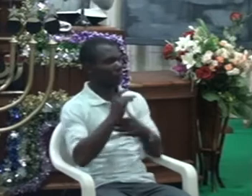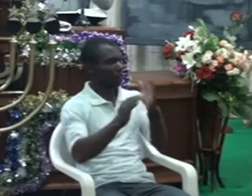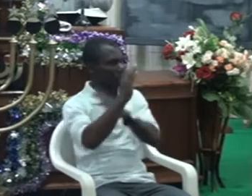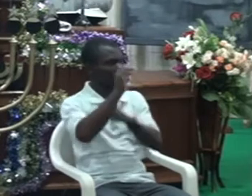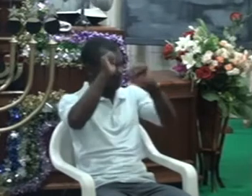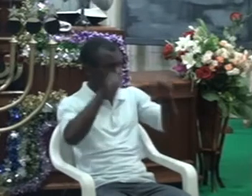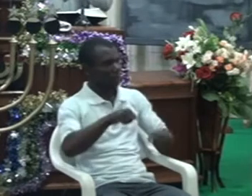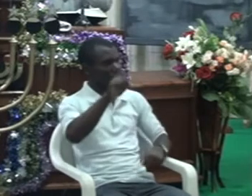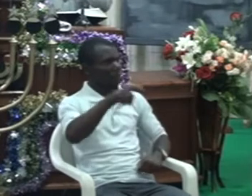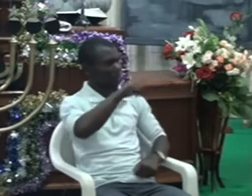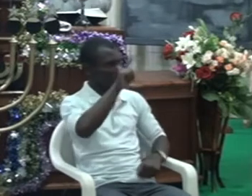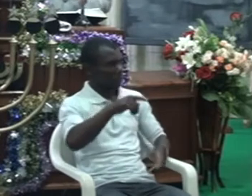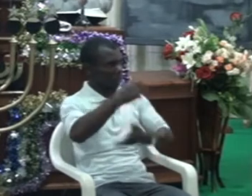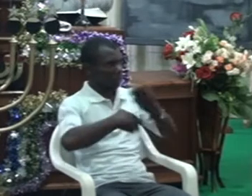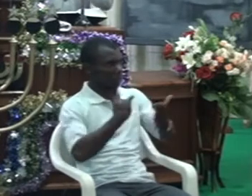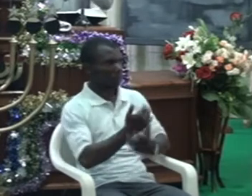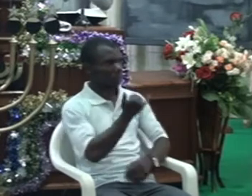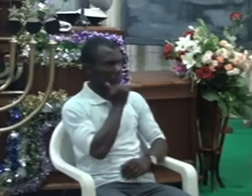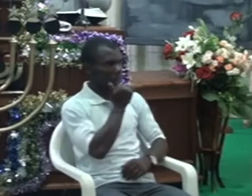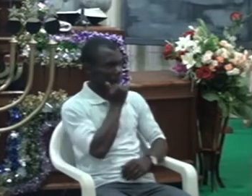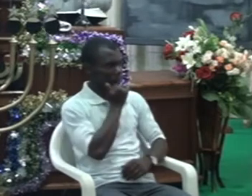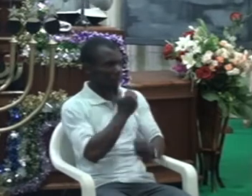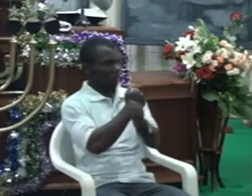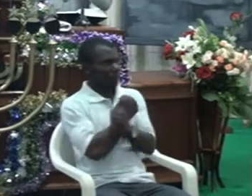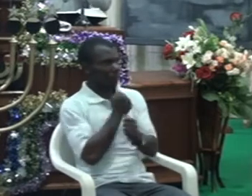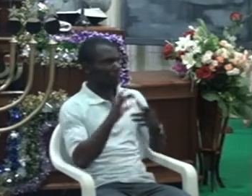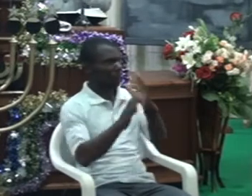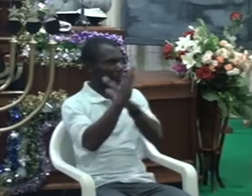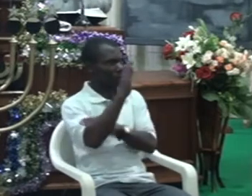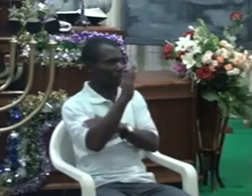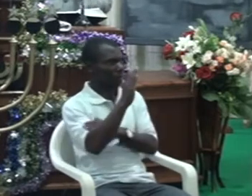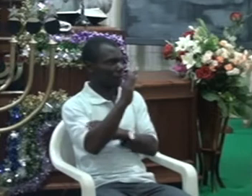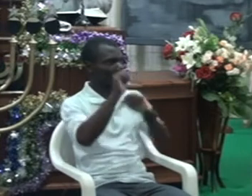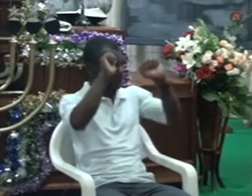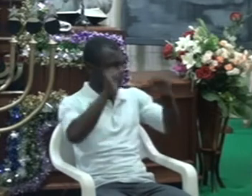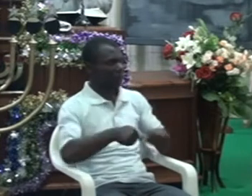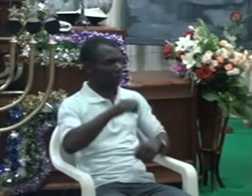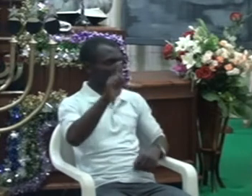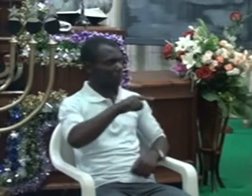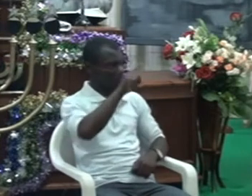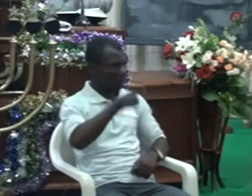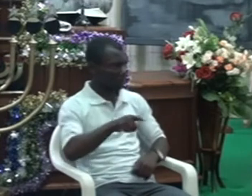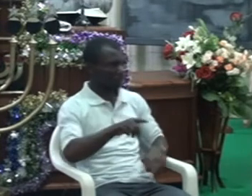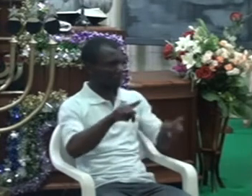Mungu unapasha kusaidia kutakisha. Upendo unapasha kushurutisha. L'esprit de division.